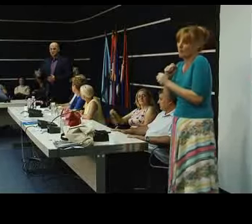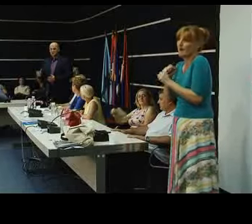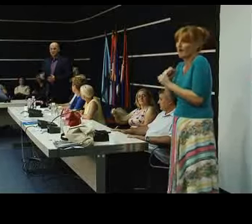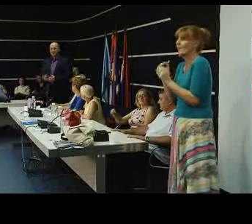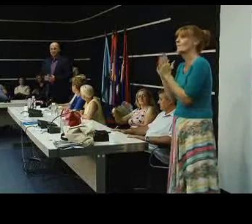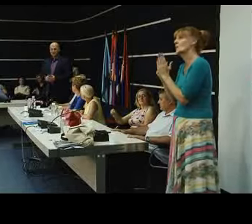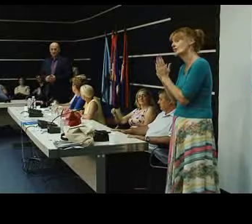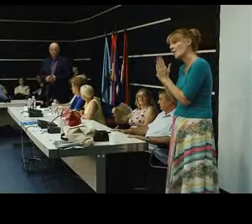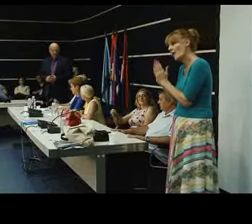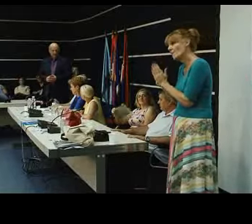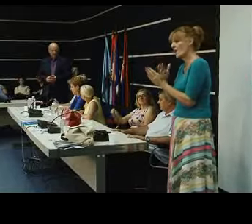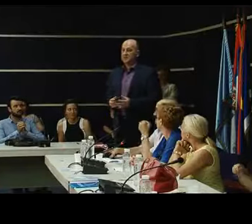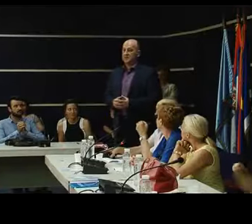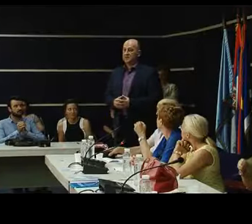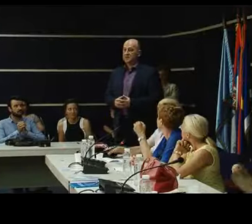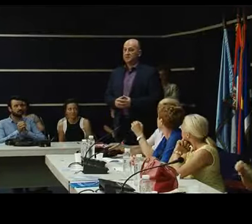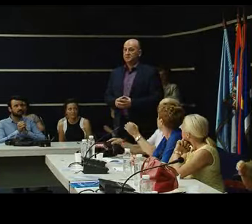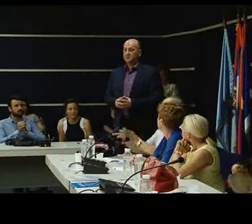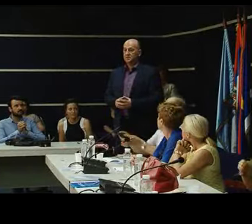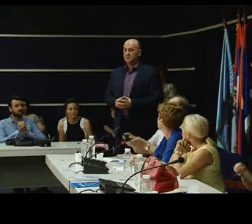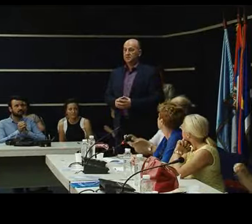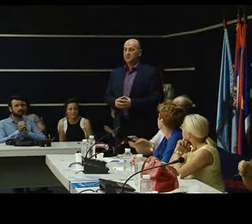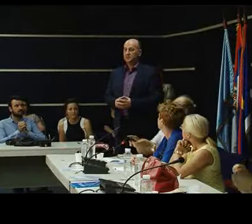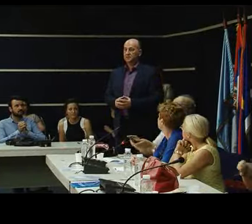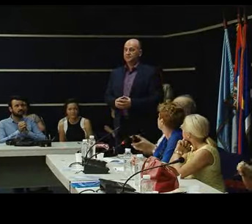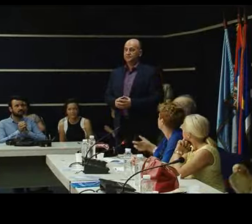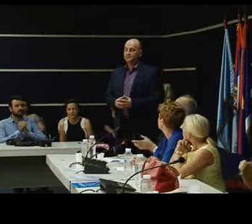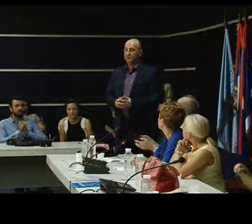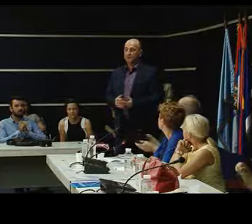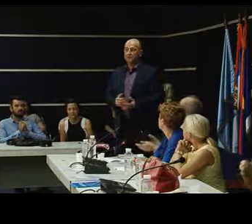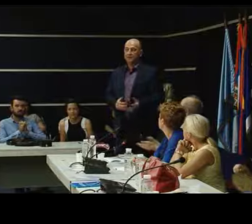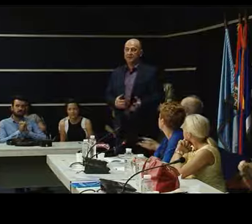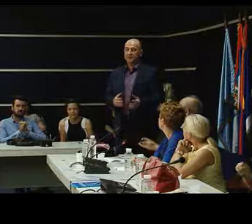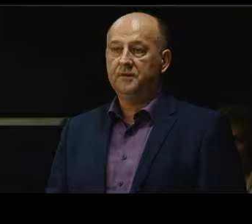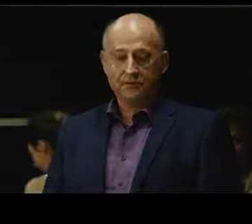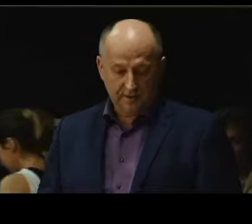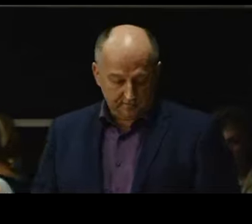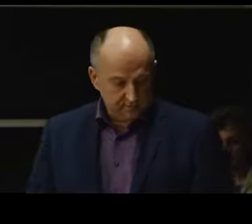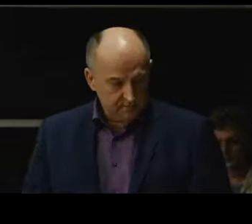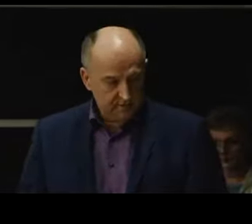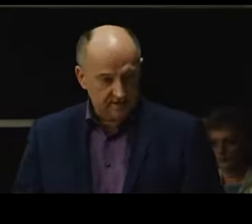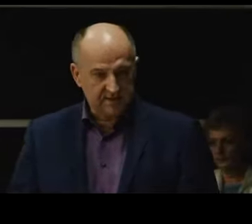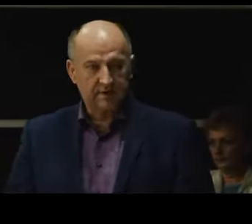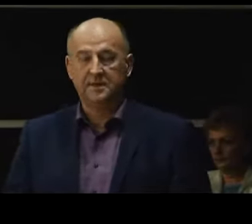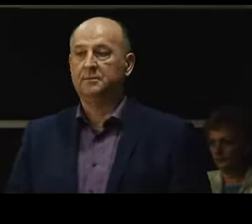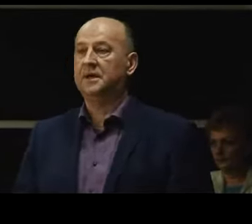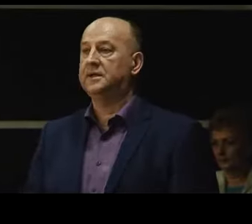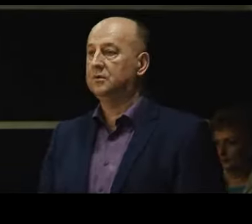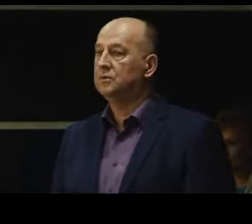Savez gluvih i nagluvih Srbije i Ministarstvo za rad, zapošljavanje, boračka i socijalna pitanja organizovali su u Novom Sadu tribinu sa ciljem